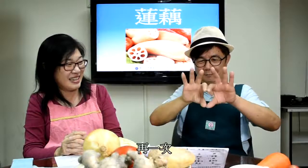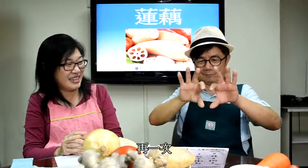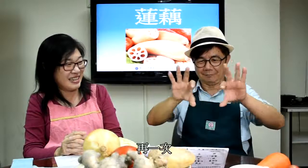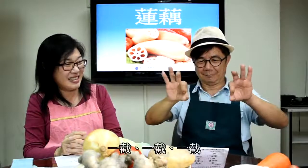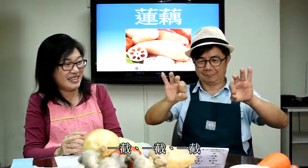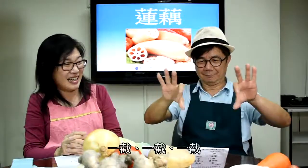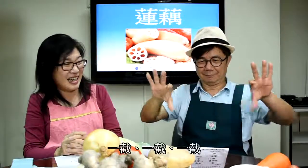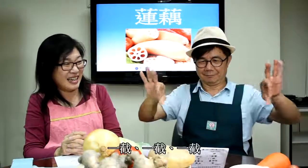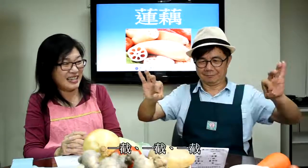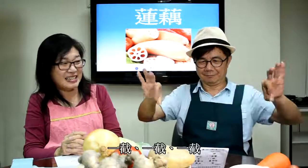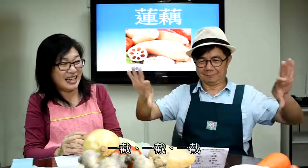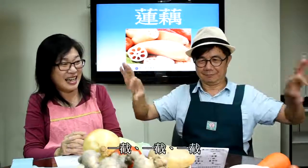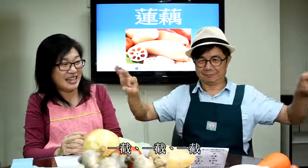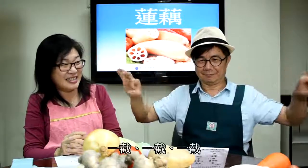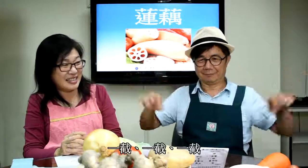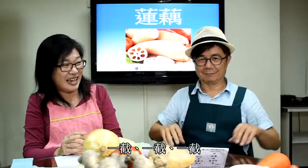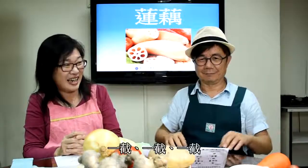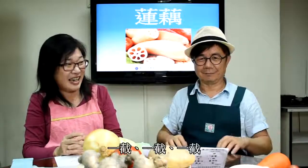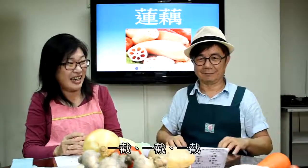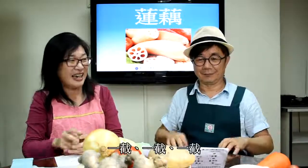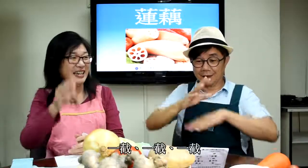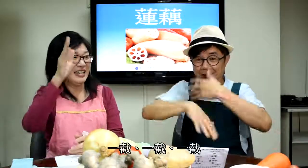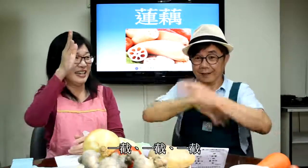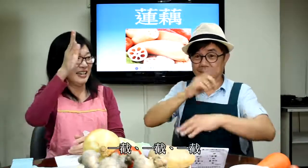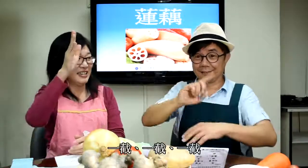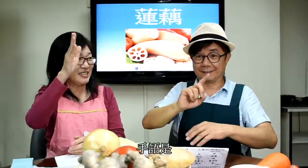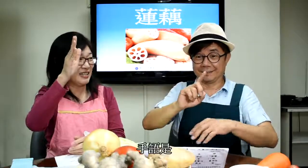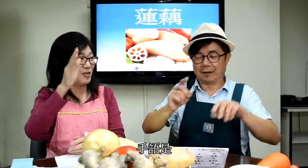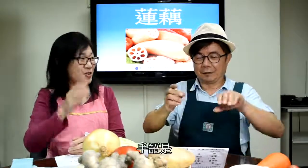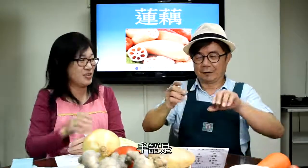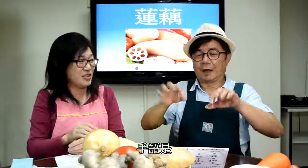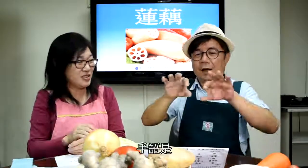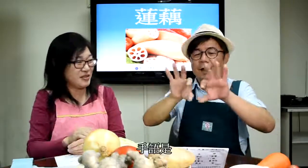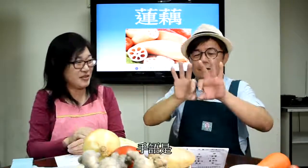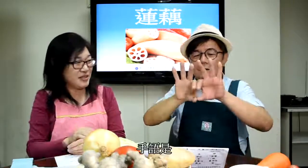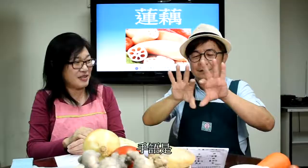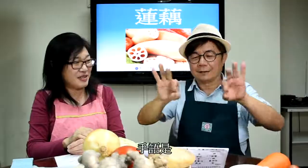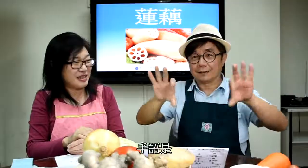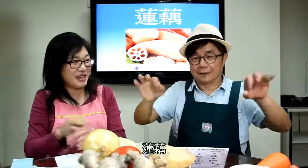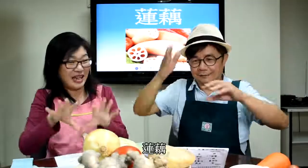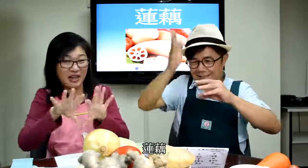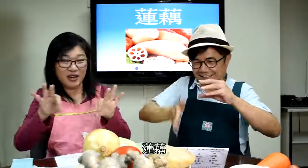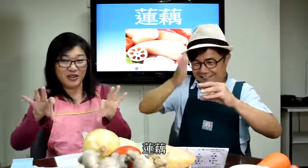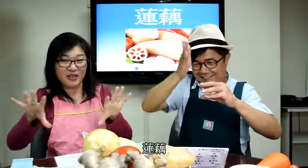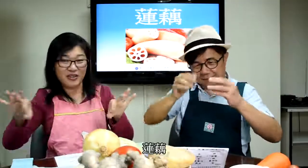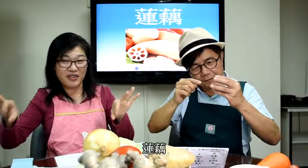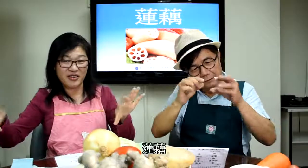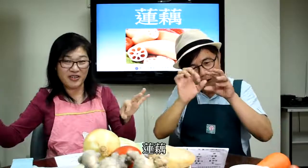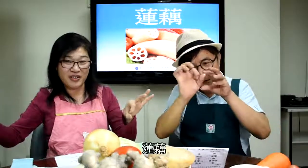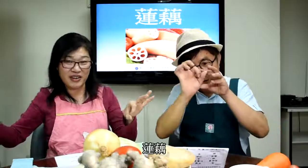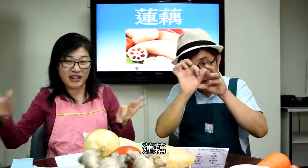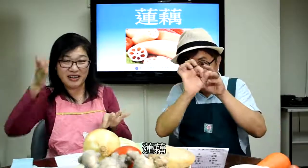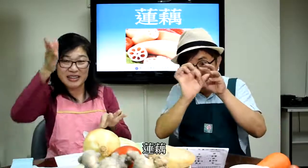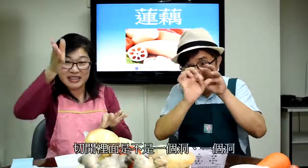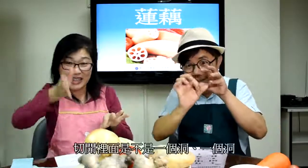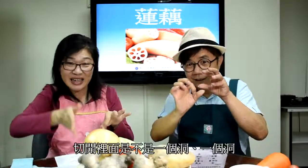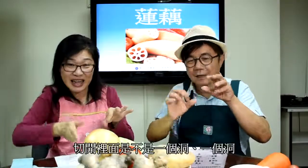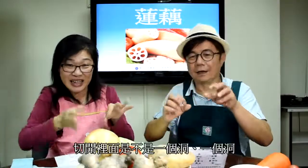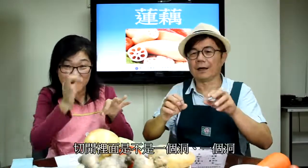一节一节一节，手语是莲藕。好，切开里面是不是